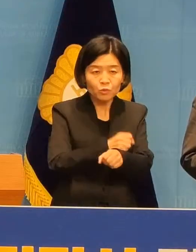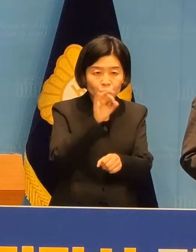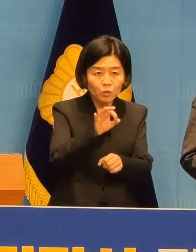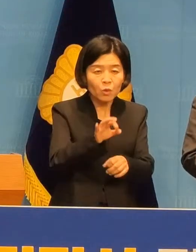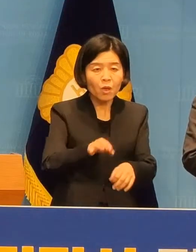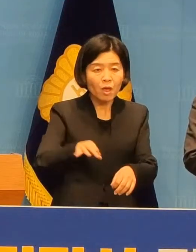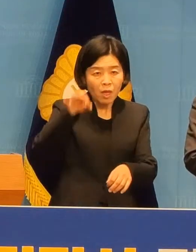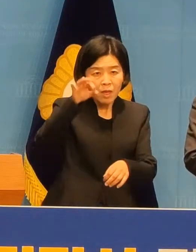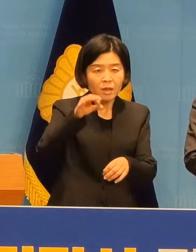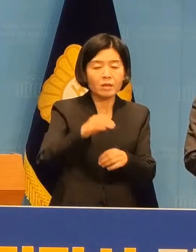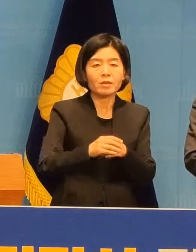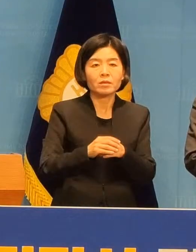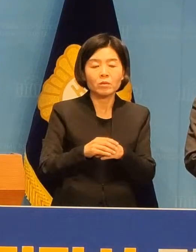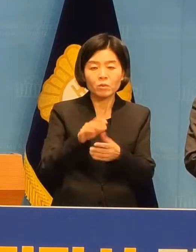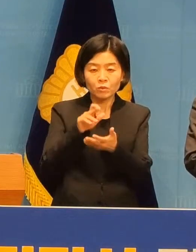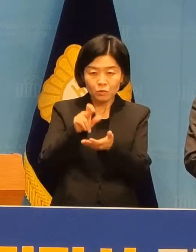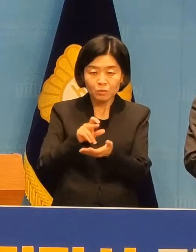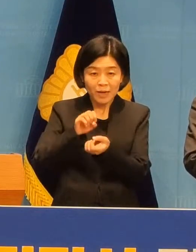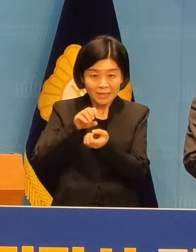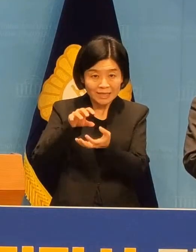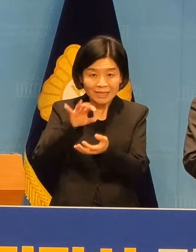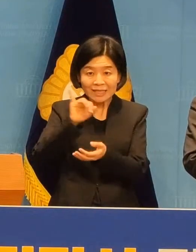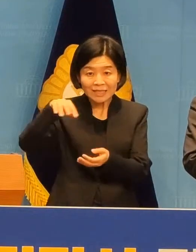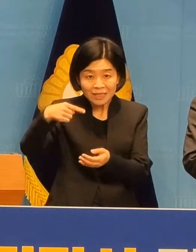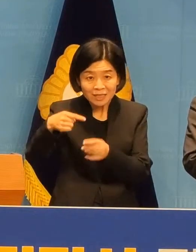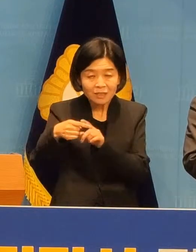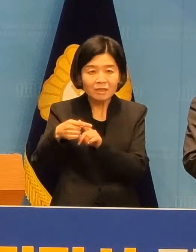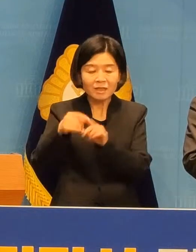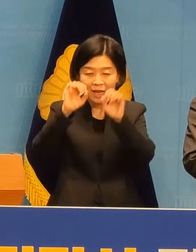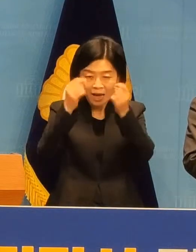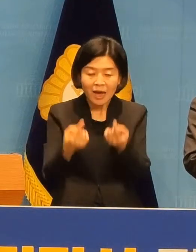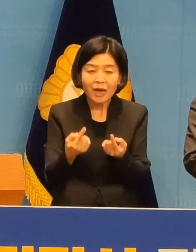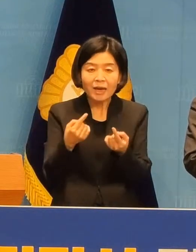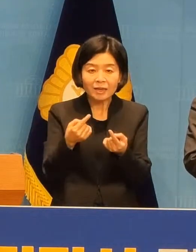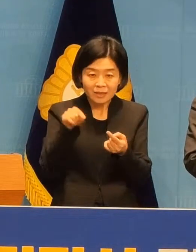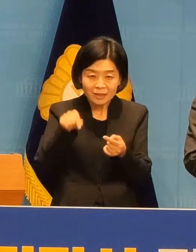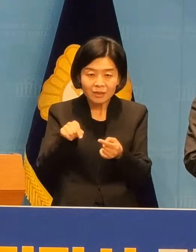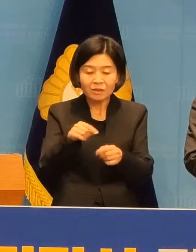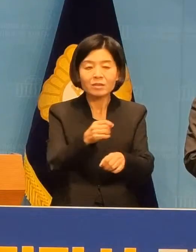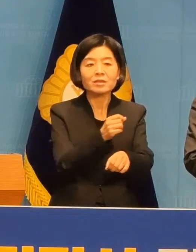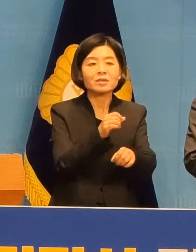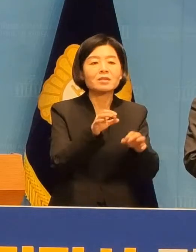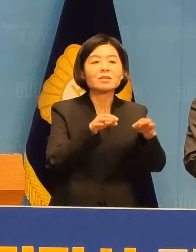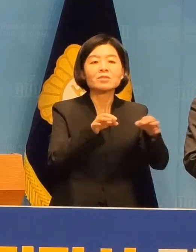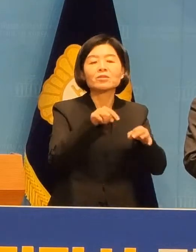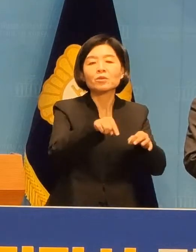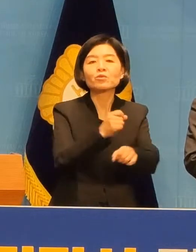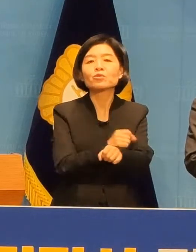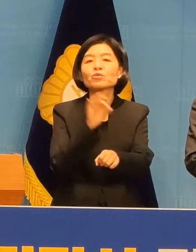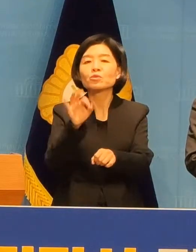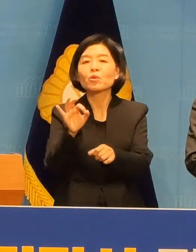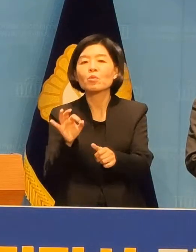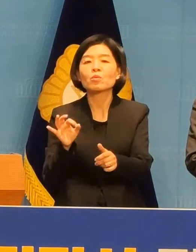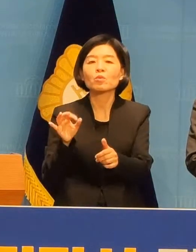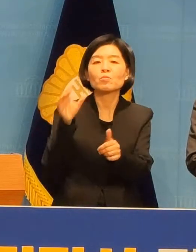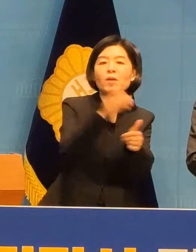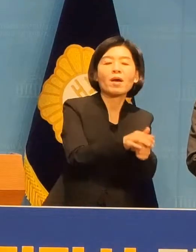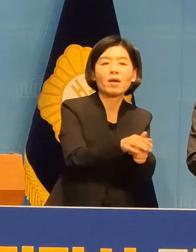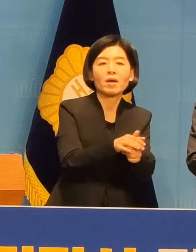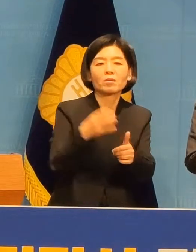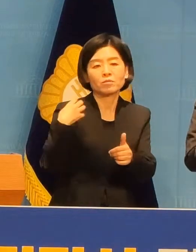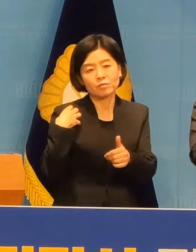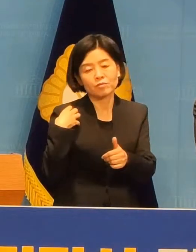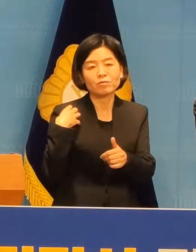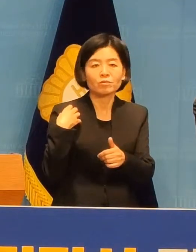정책으로 쿠팡이츠는 할인 전 금액 기준 수수료 부과로 자영업자 부담을 가중시키고 있습니다. 이에